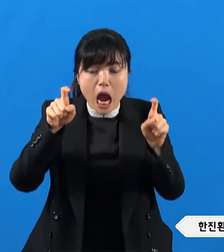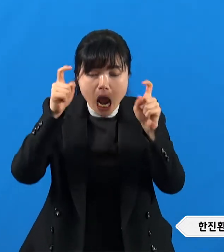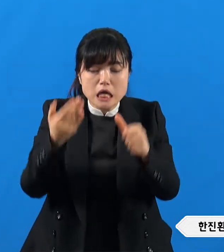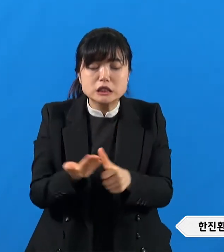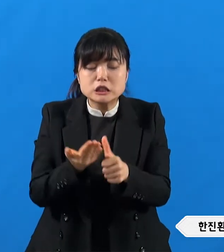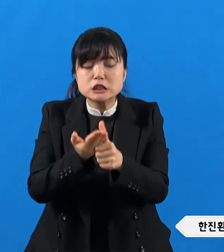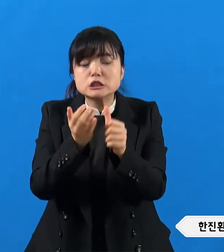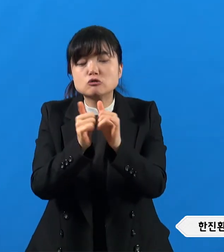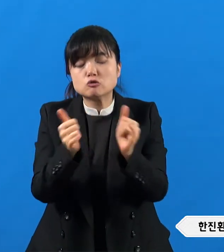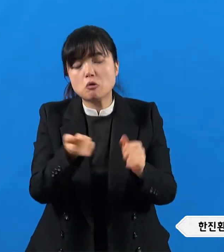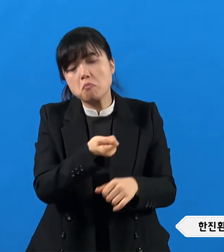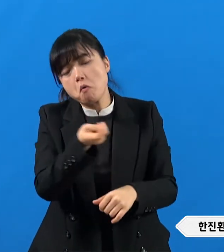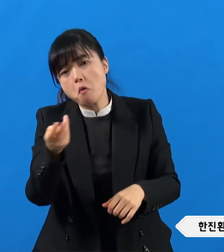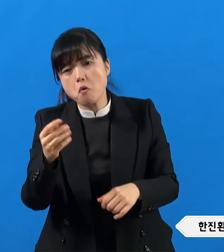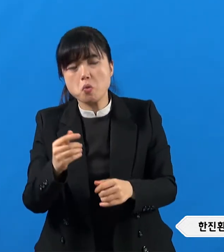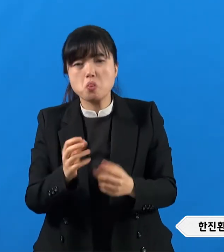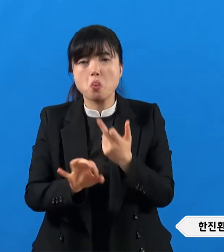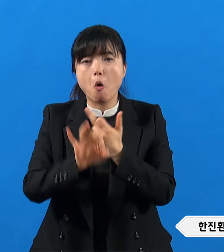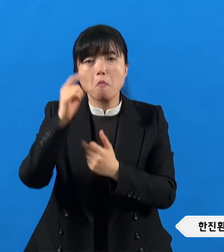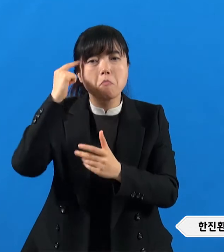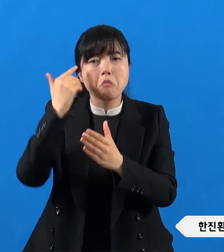몇 사람이 전부였습니다.